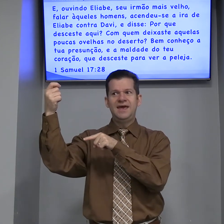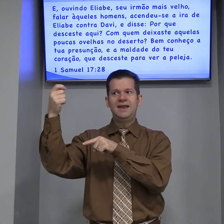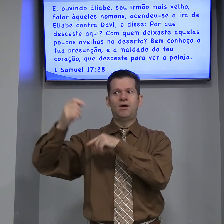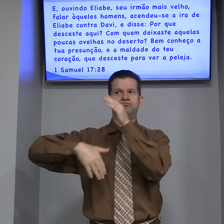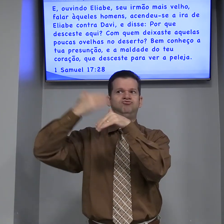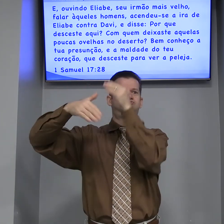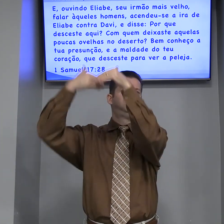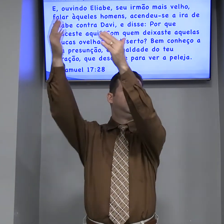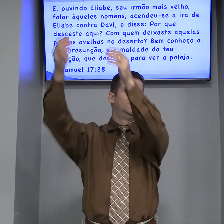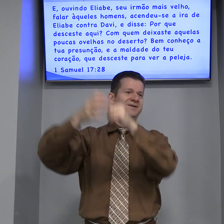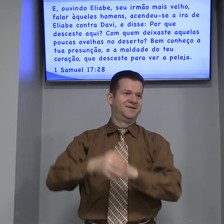ele, ó,